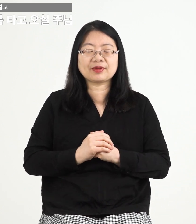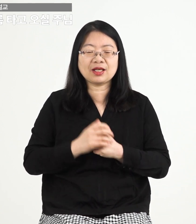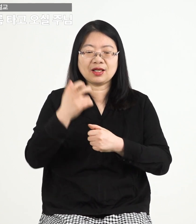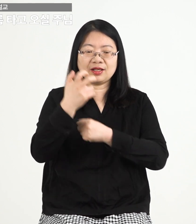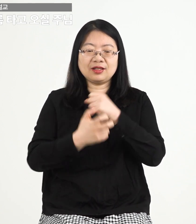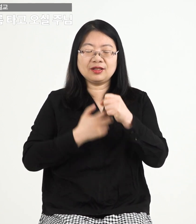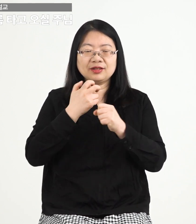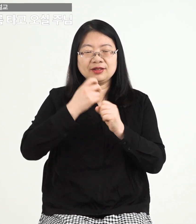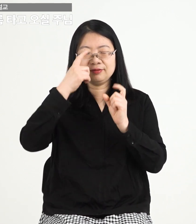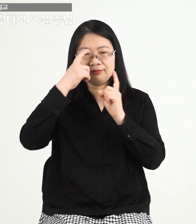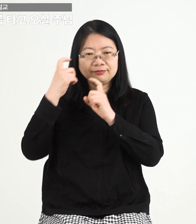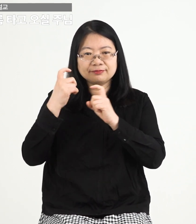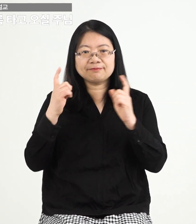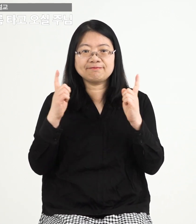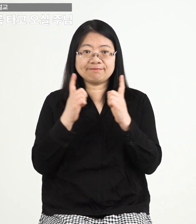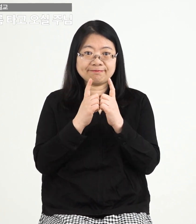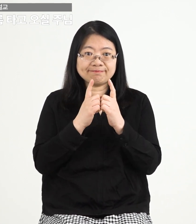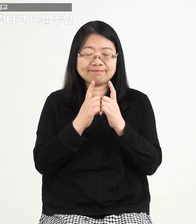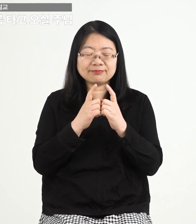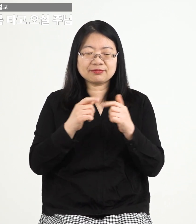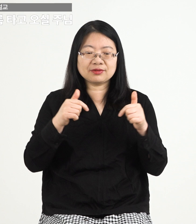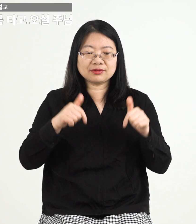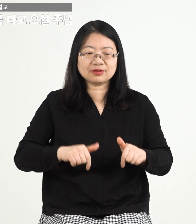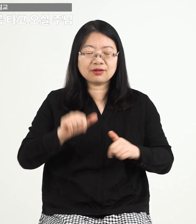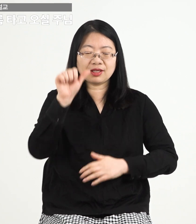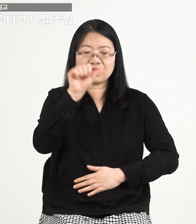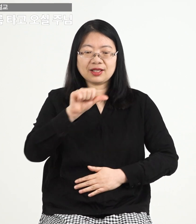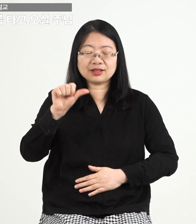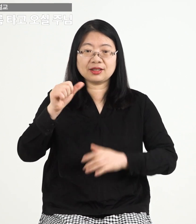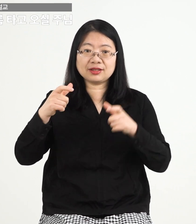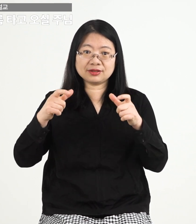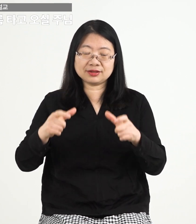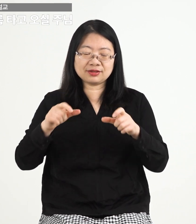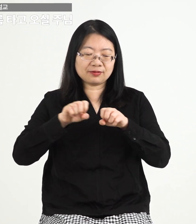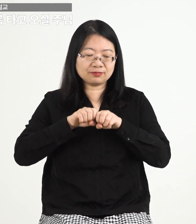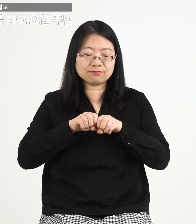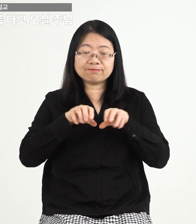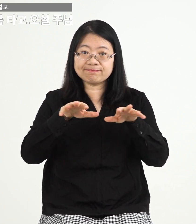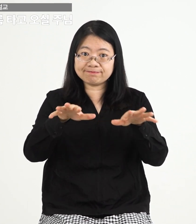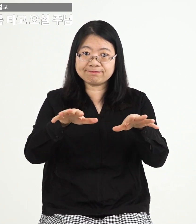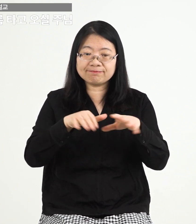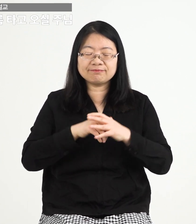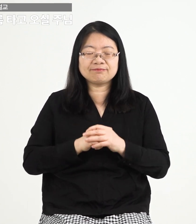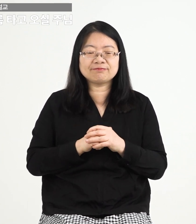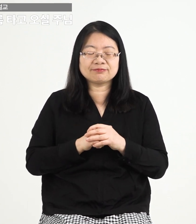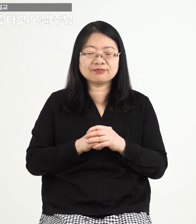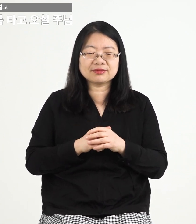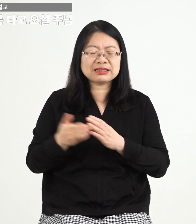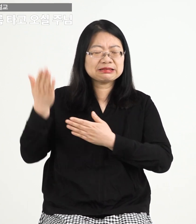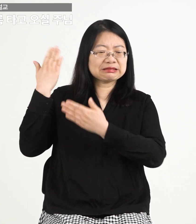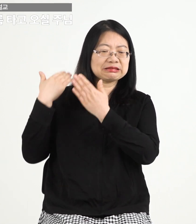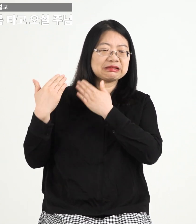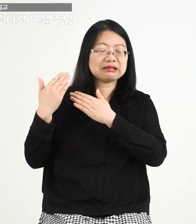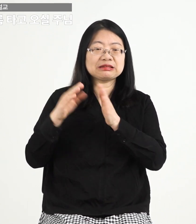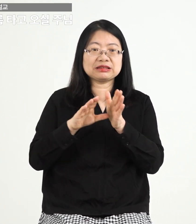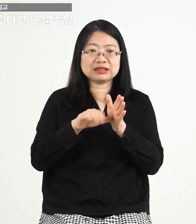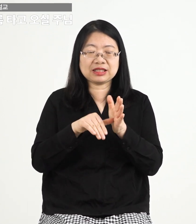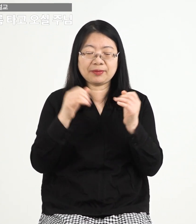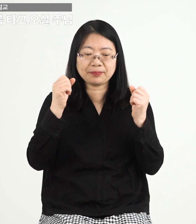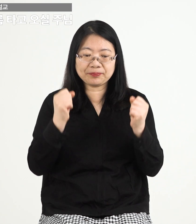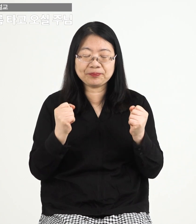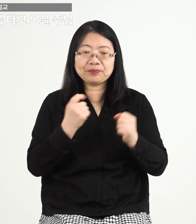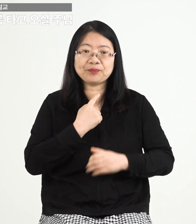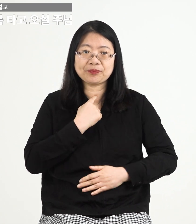70주년을 맞으면서 이 소아시아 지역에 흩어져 있었던 당시 실존했던,